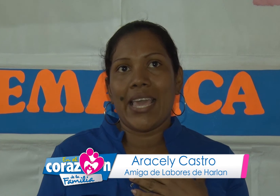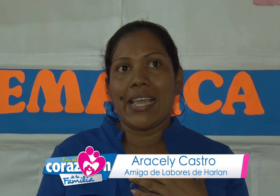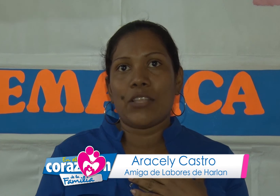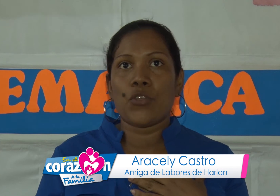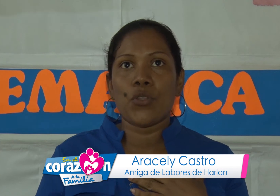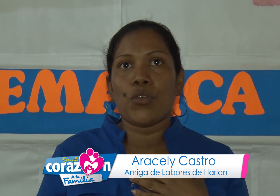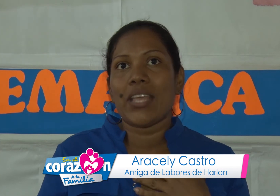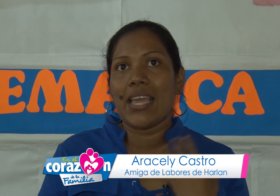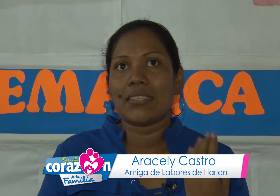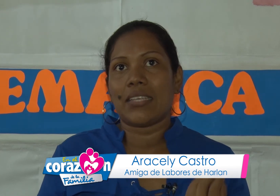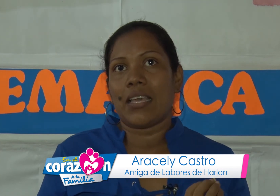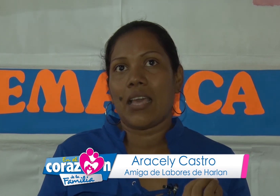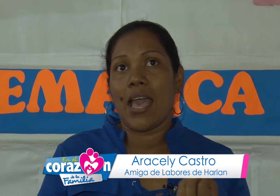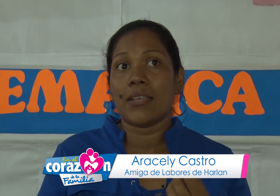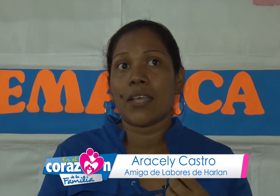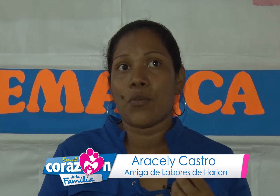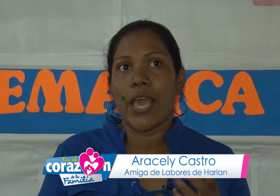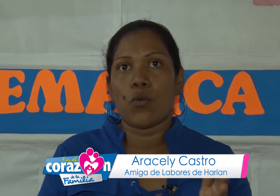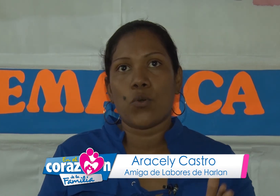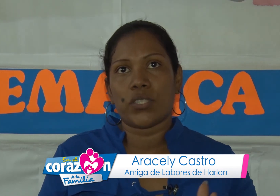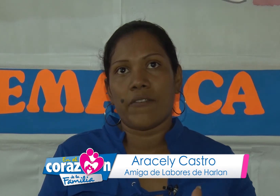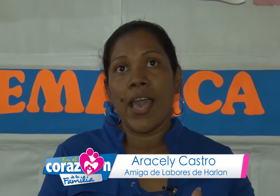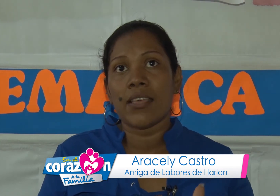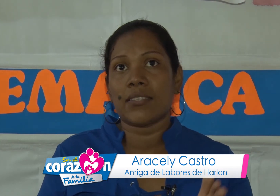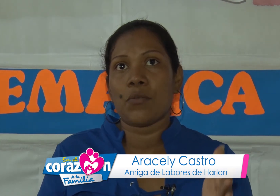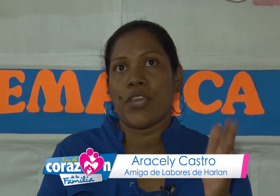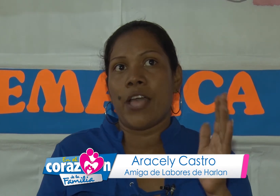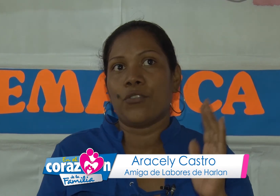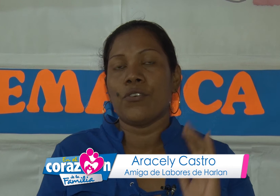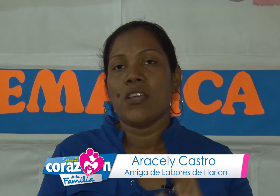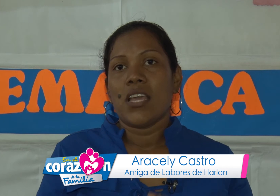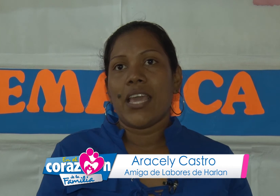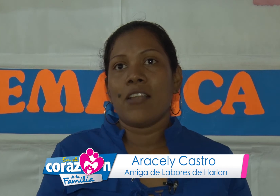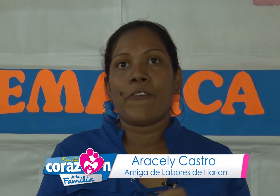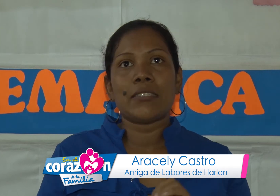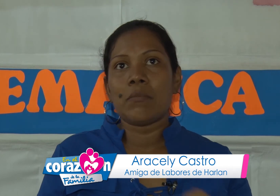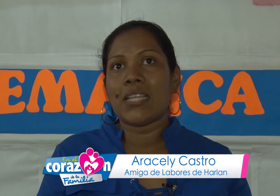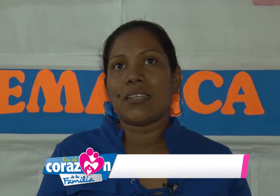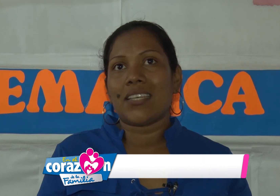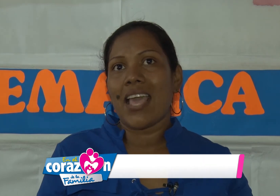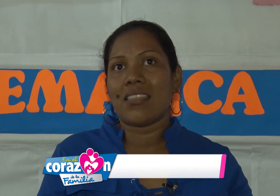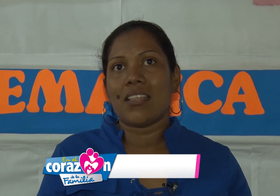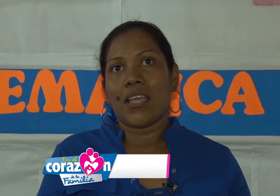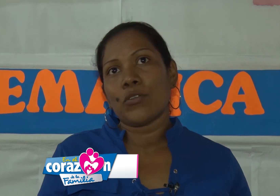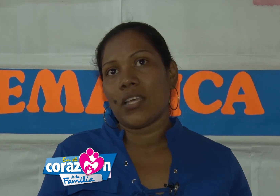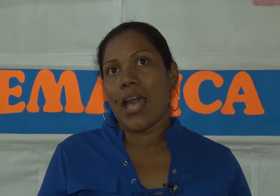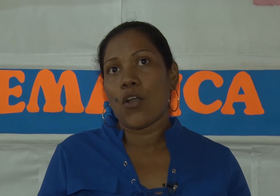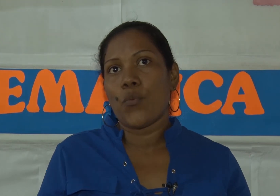el entorno donde él se ha desarrollado o se va desarrollando, él fácilmente se da a entender o se da a